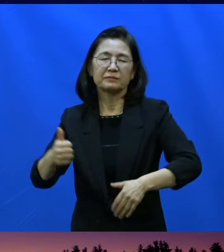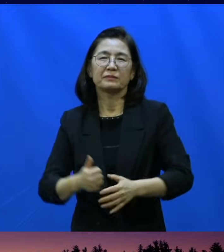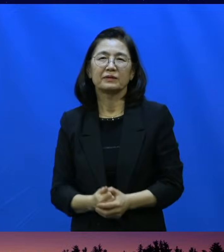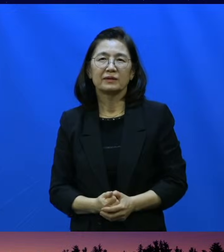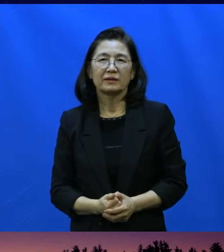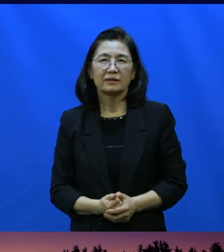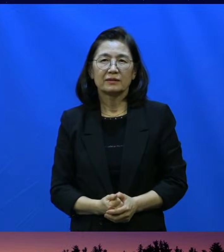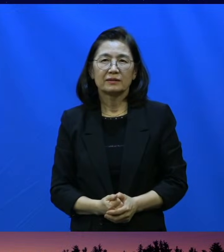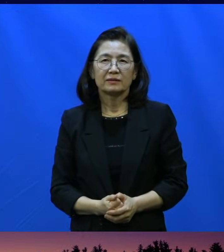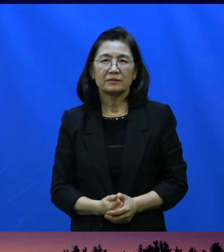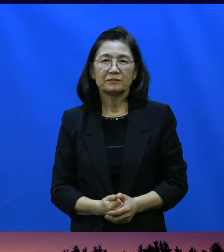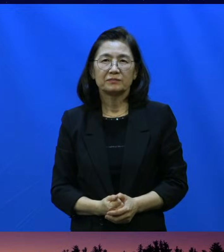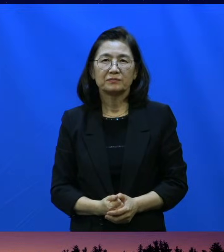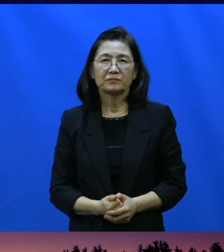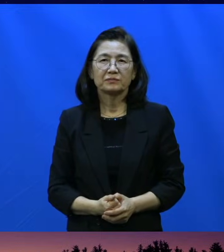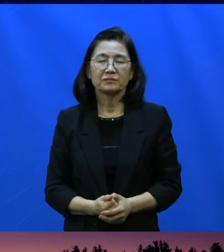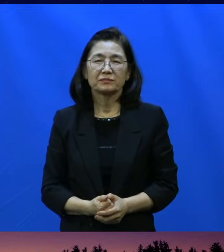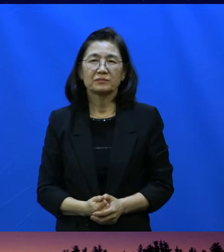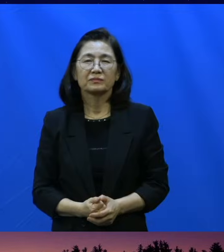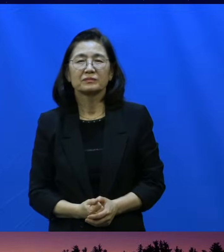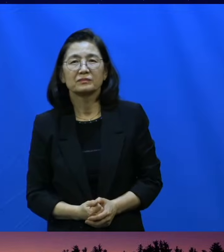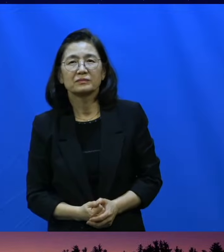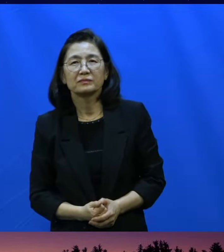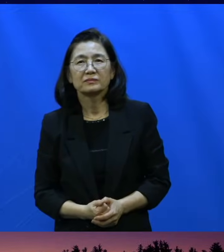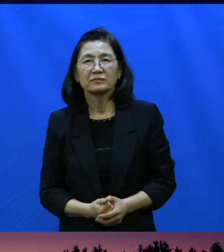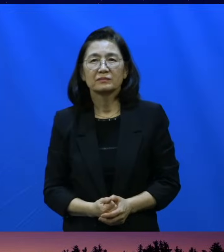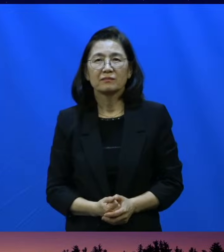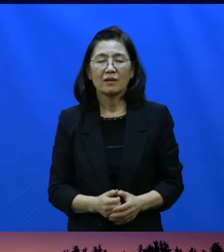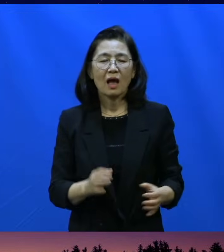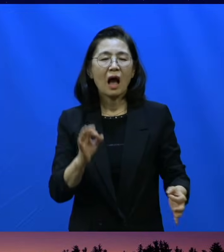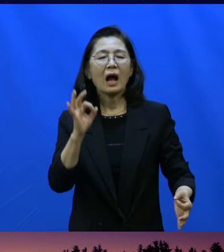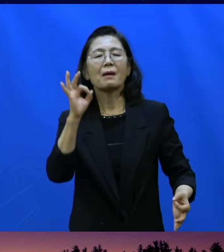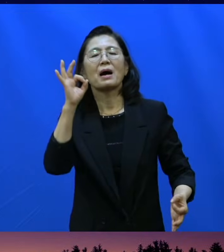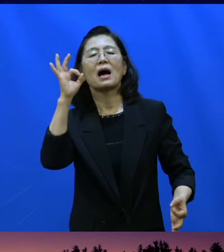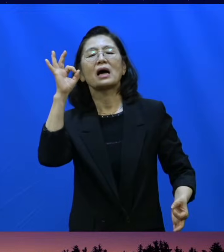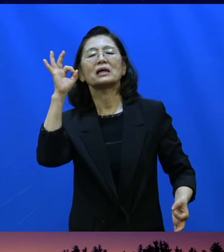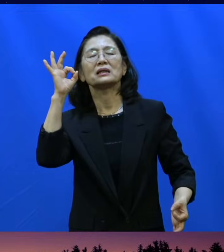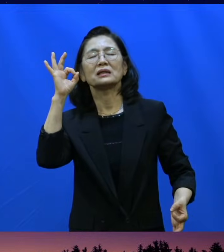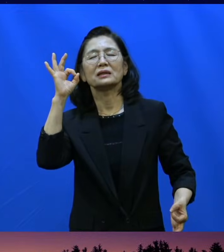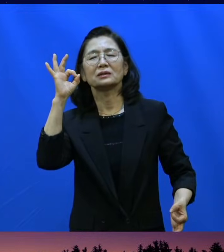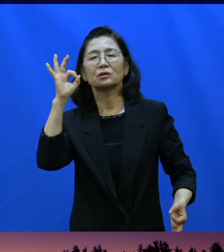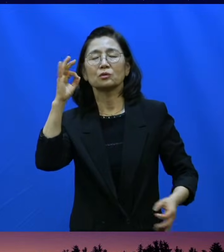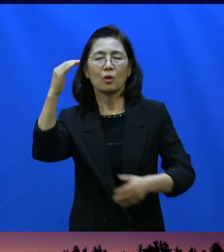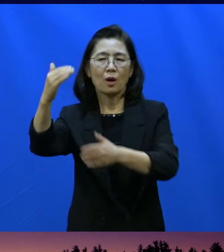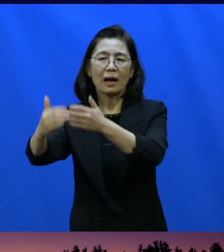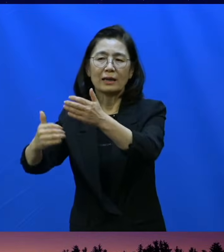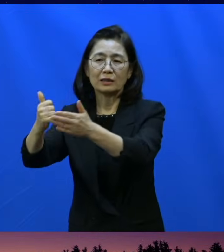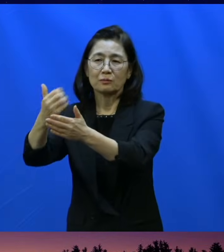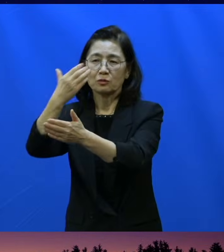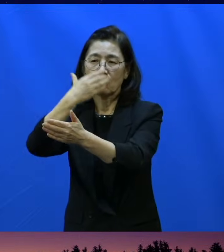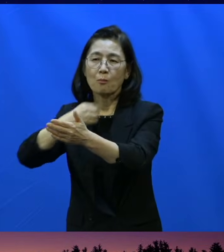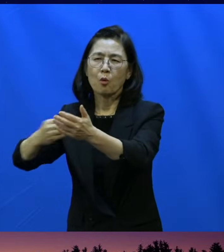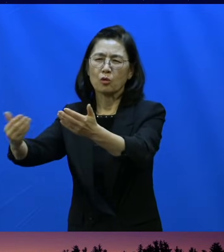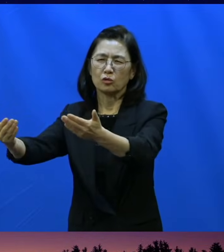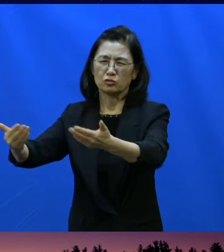원래 축복을 받기로 작정된 사람이에요. 가만히 있어도 하나님 복을 주실 사람이에요. 그런데 지가